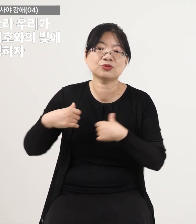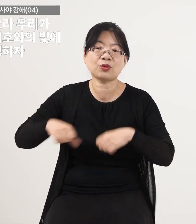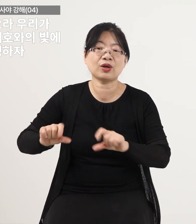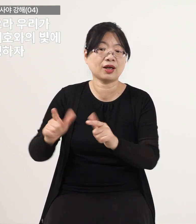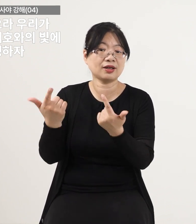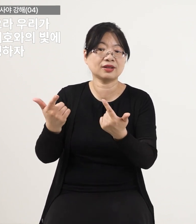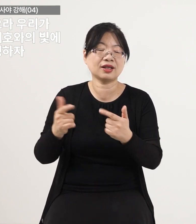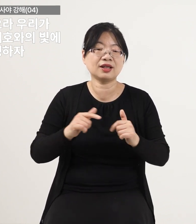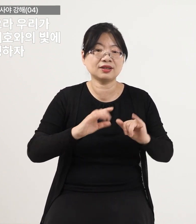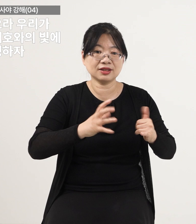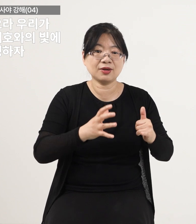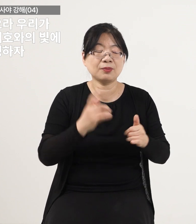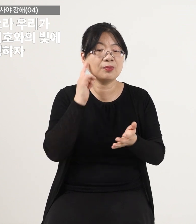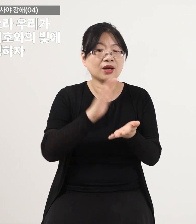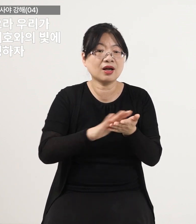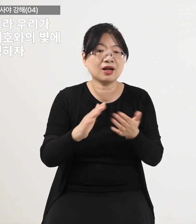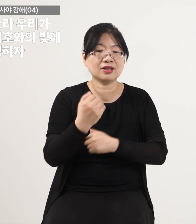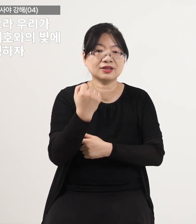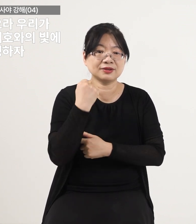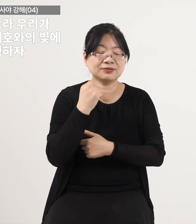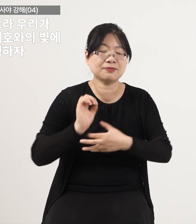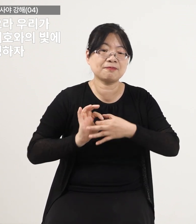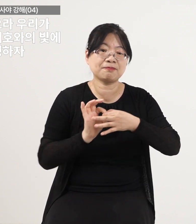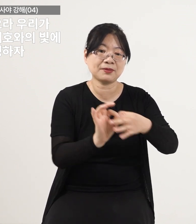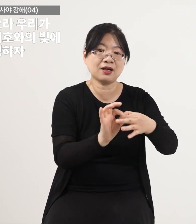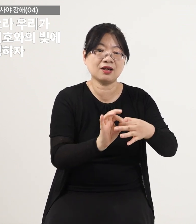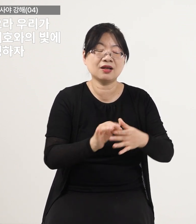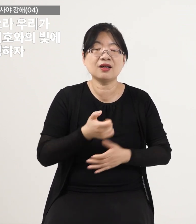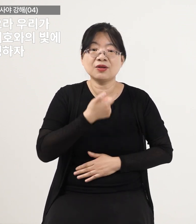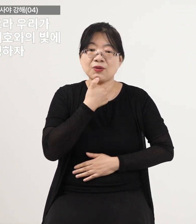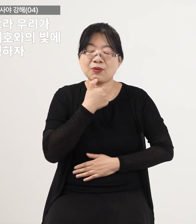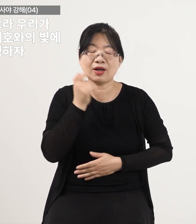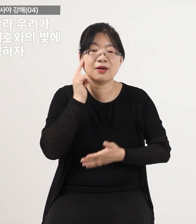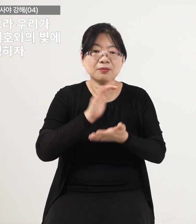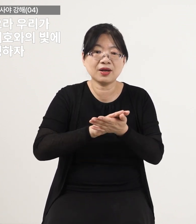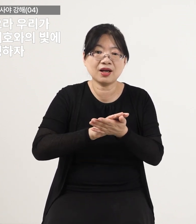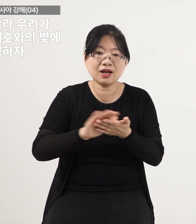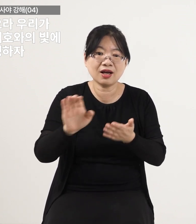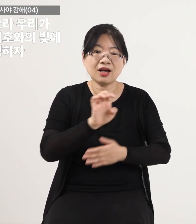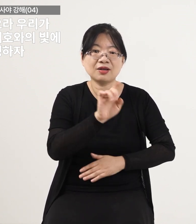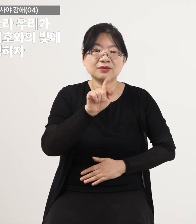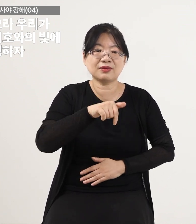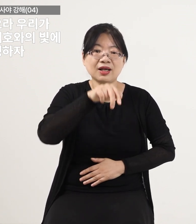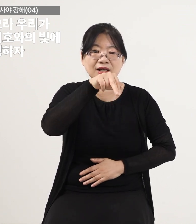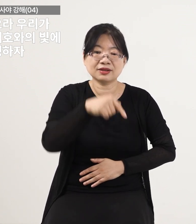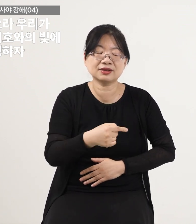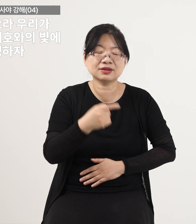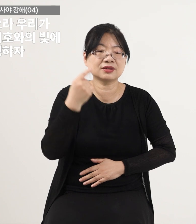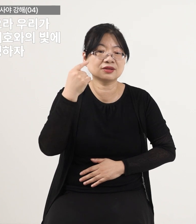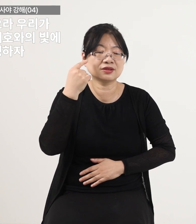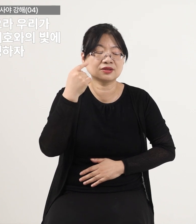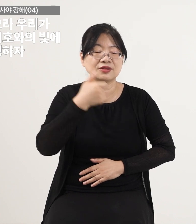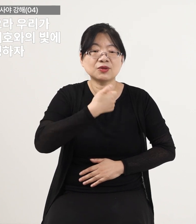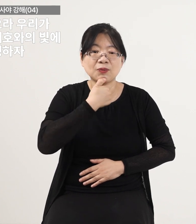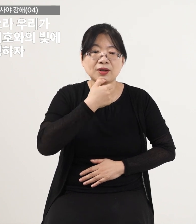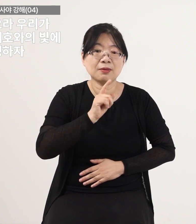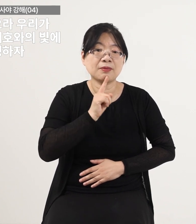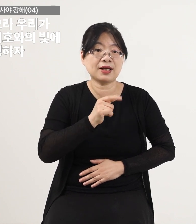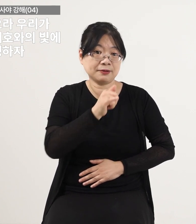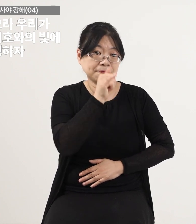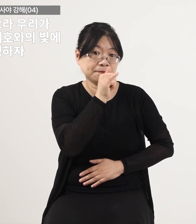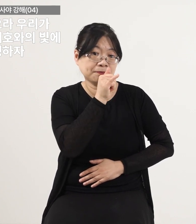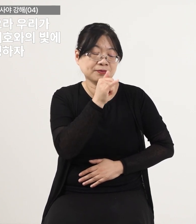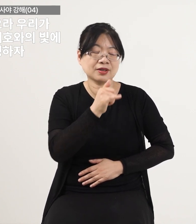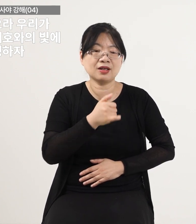평화는 힘으로 유지되는 평화입니다. 로마의 평화는 팍스 로마나라는 말 들어보셨죠?